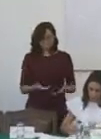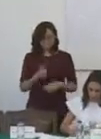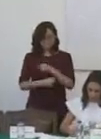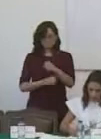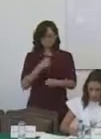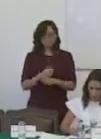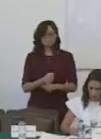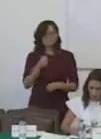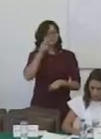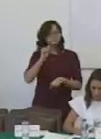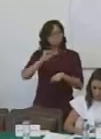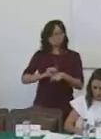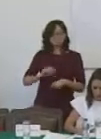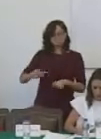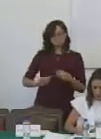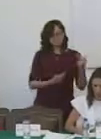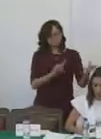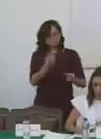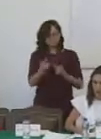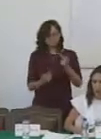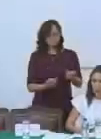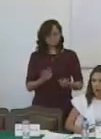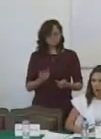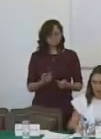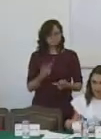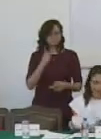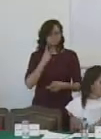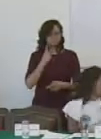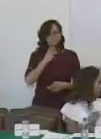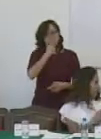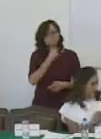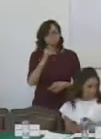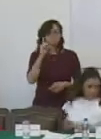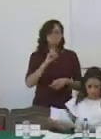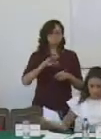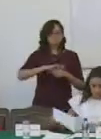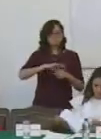organismo. Los legisladores aseguraron que se cumplirá el plazo en tiempo